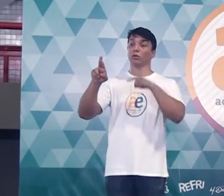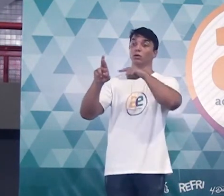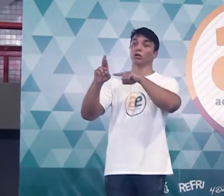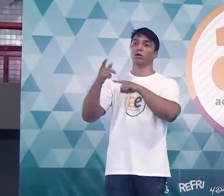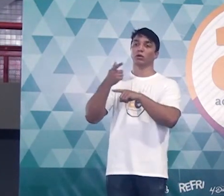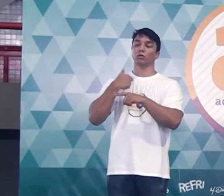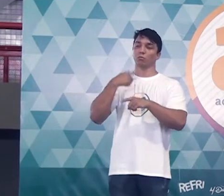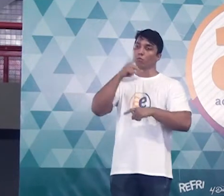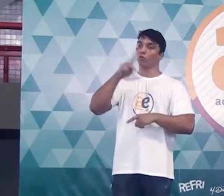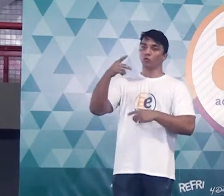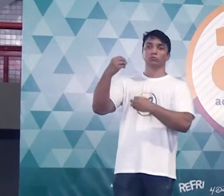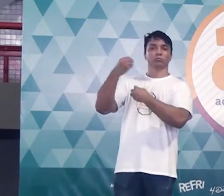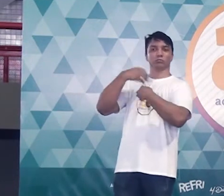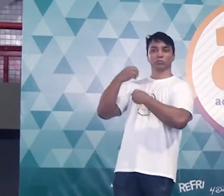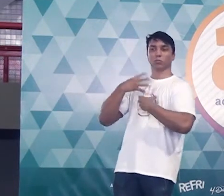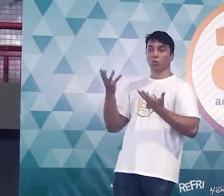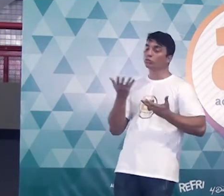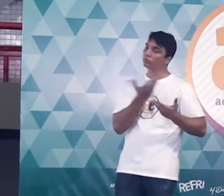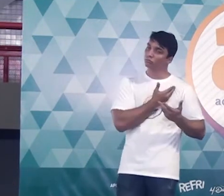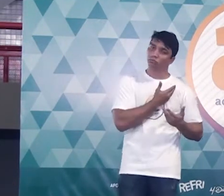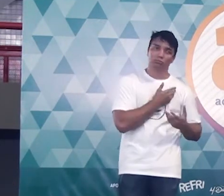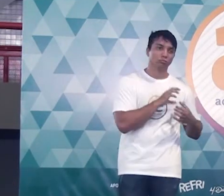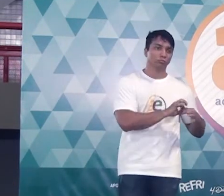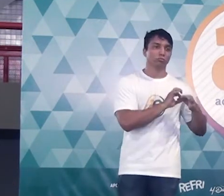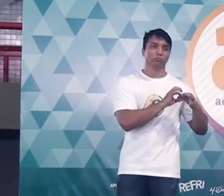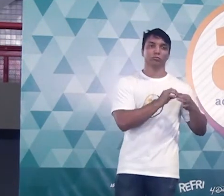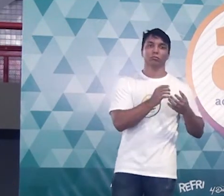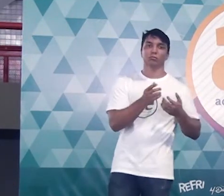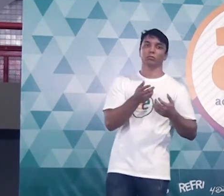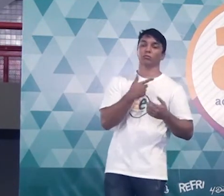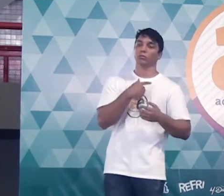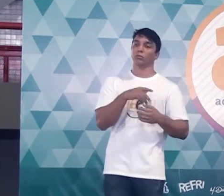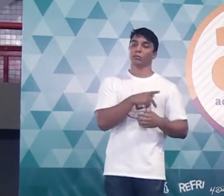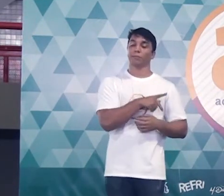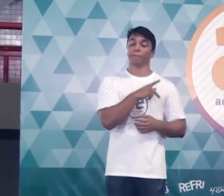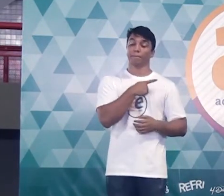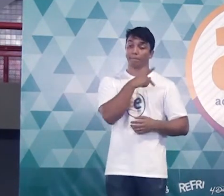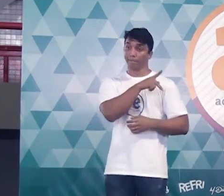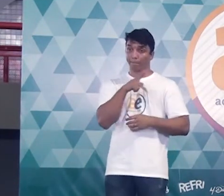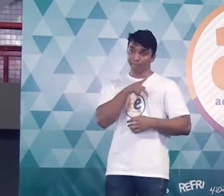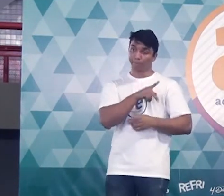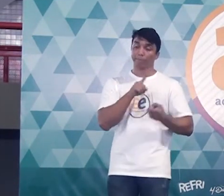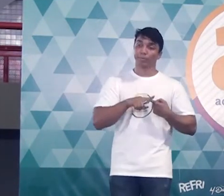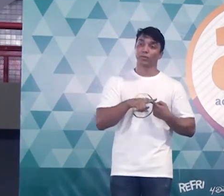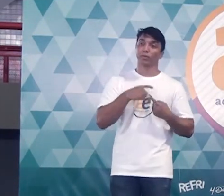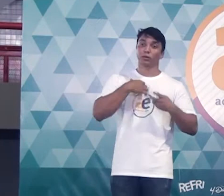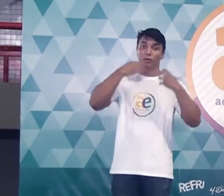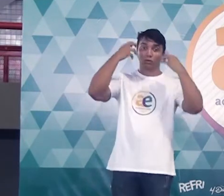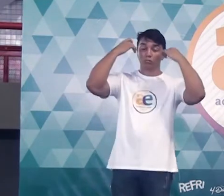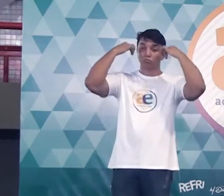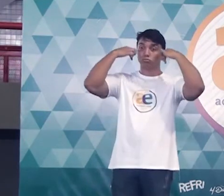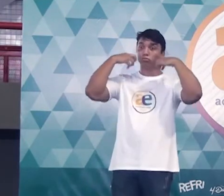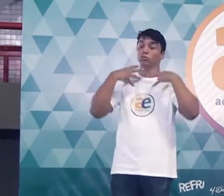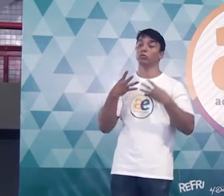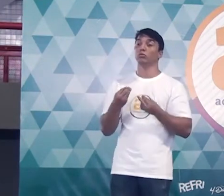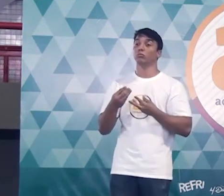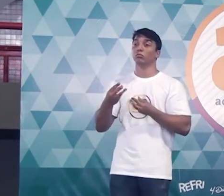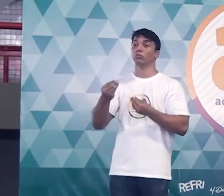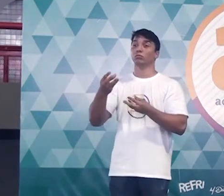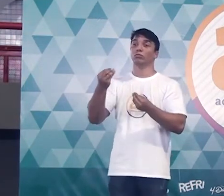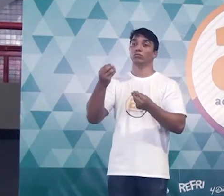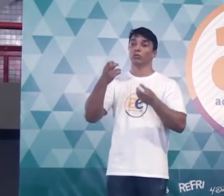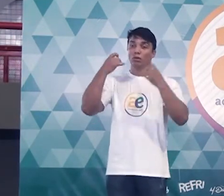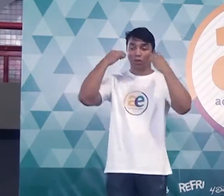Ele foi meu professor, inclusive, hoje é meu colega, né, de magistério. Ele sua pra caramba, ele